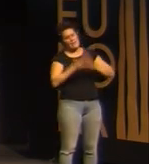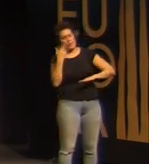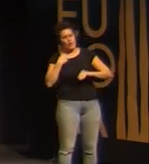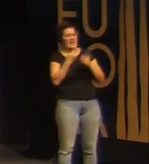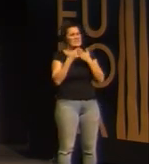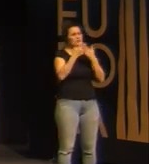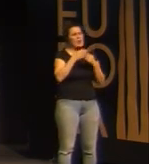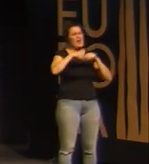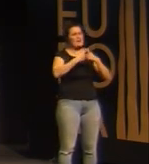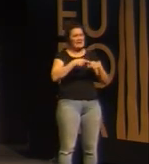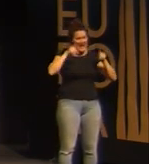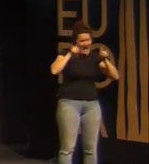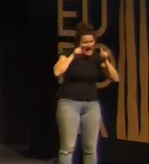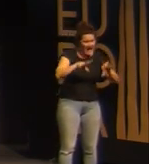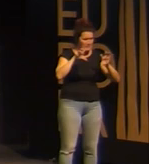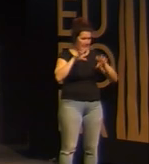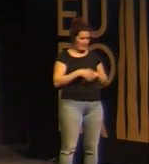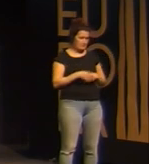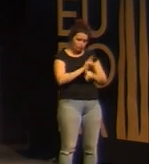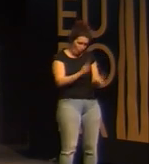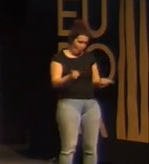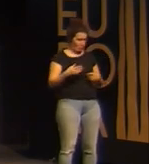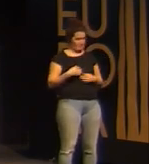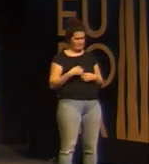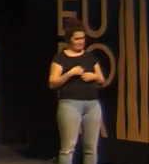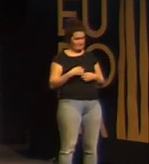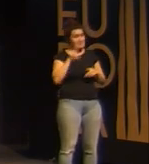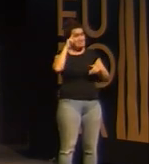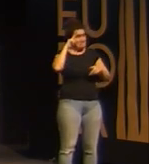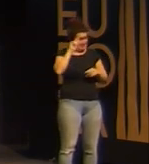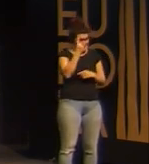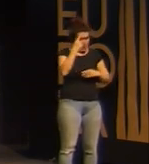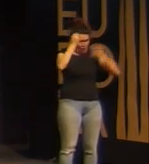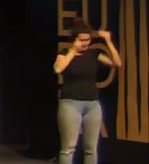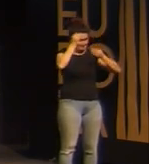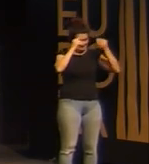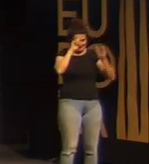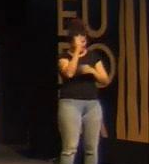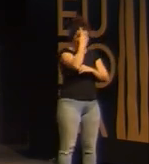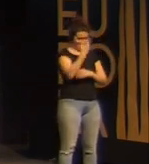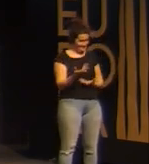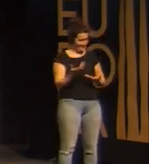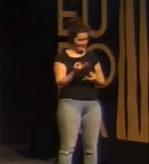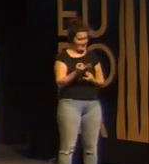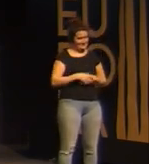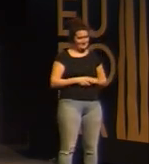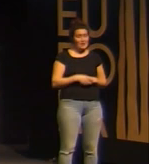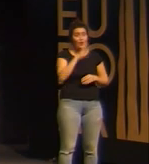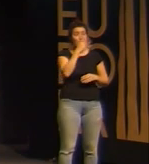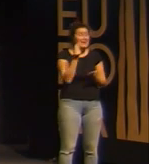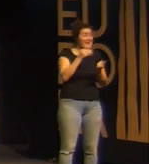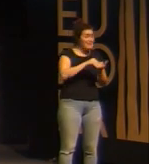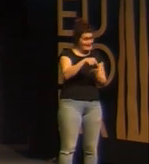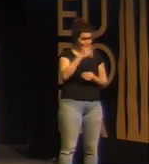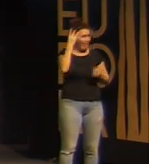familia a aprender a educar no macho restaurante primero porque además esto es